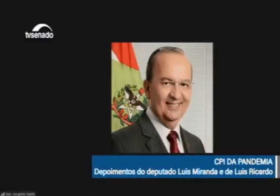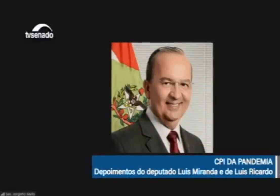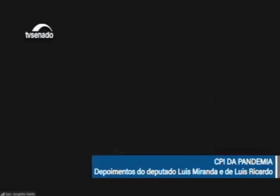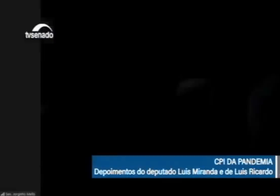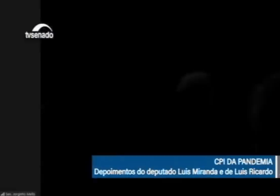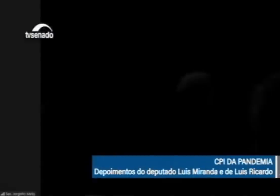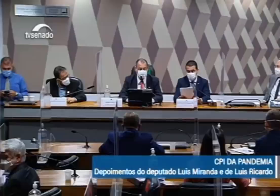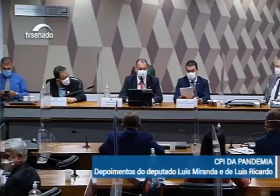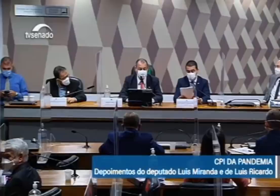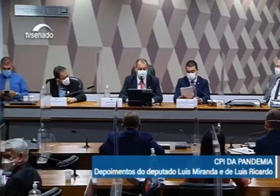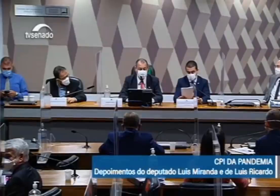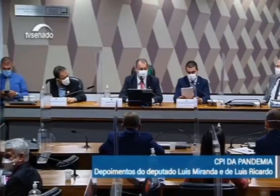Entendeu?